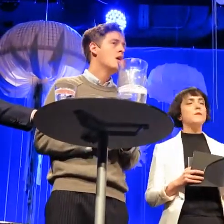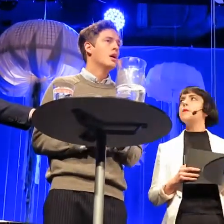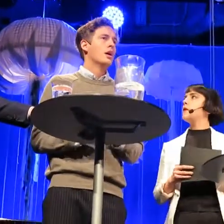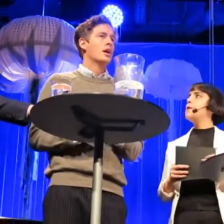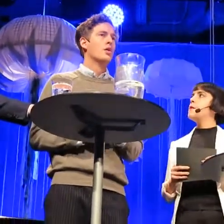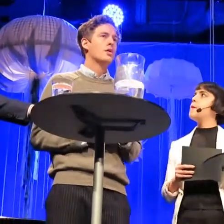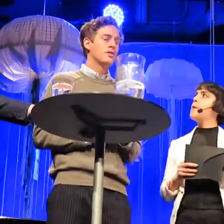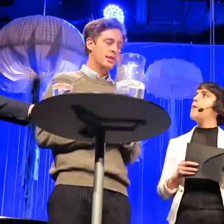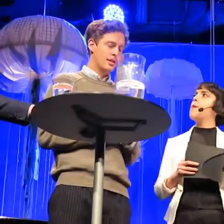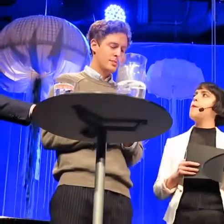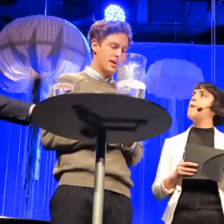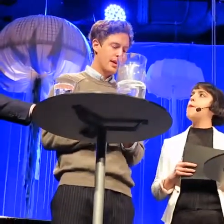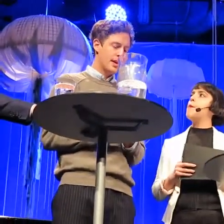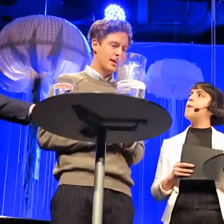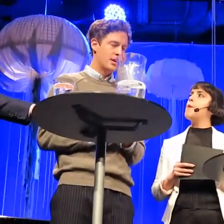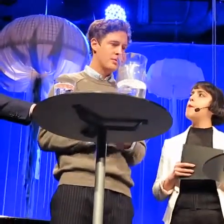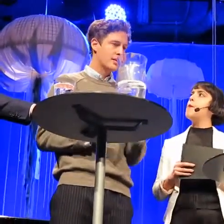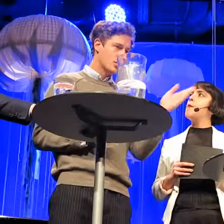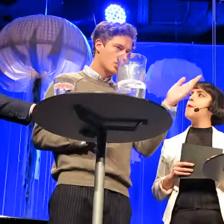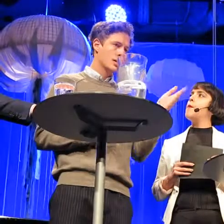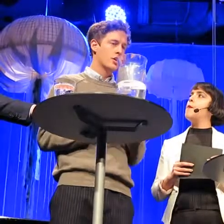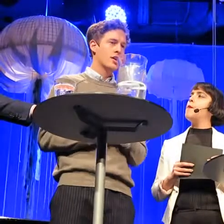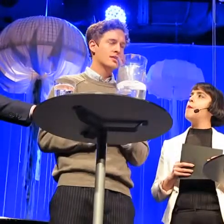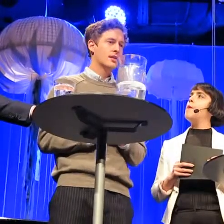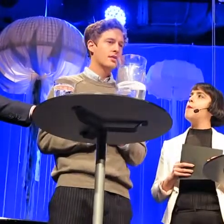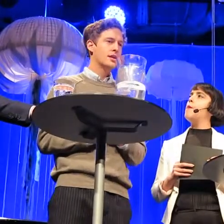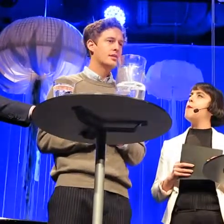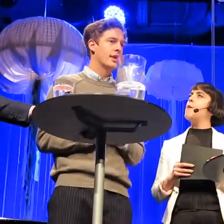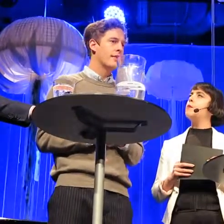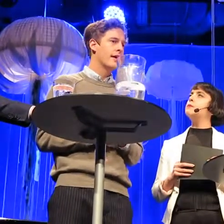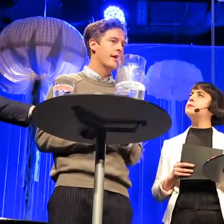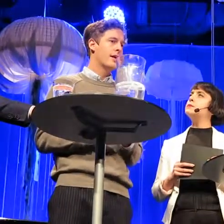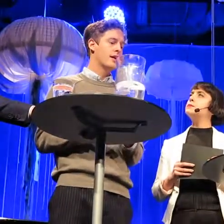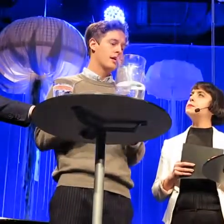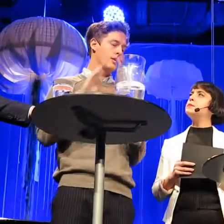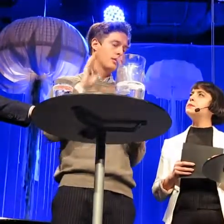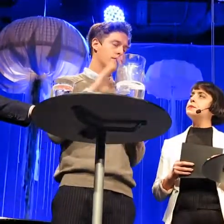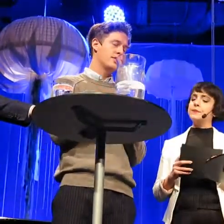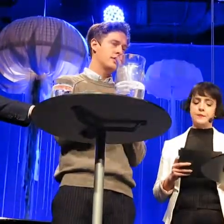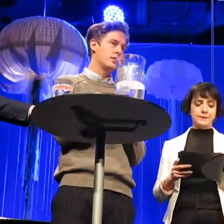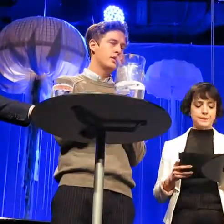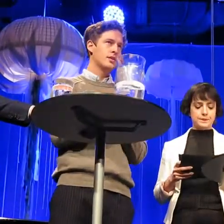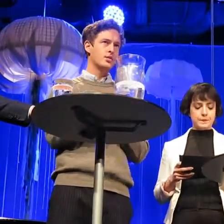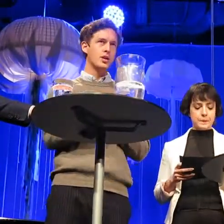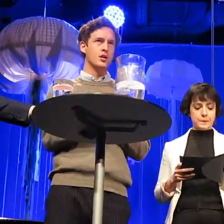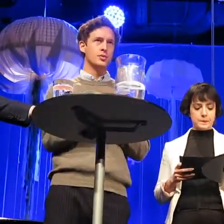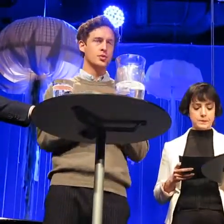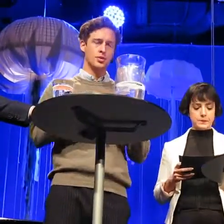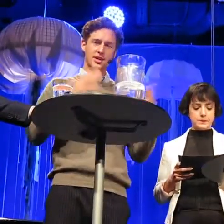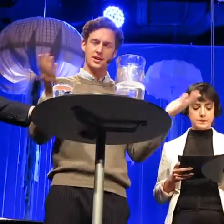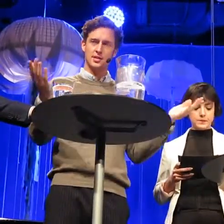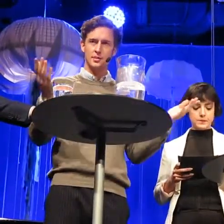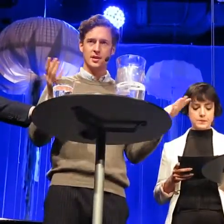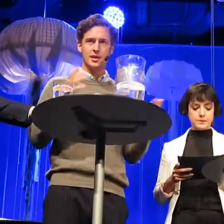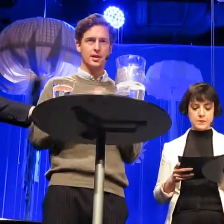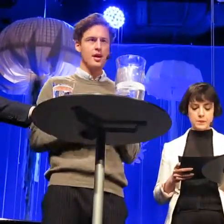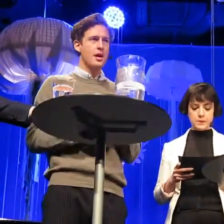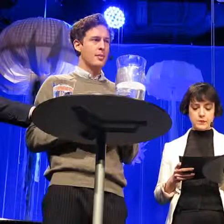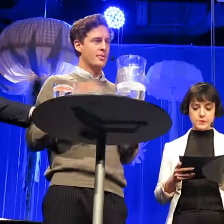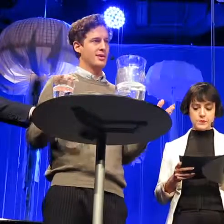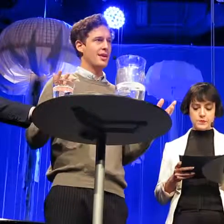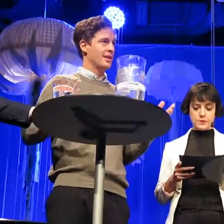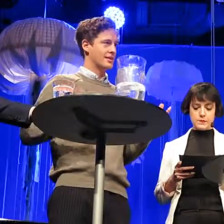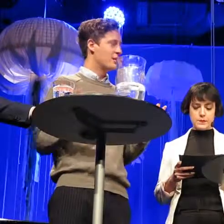har hört? Långsiktiga spelregler, inte minst, och den gröna skatteväxlingen. Vi sitter nu i en energikommission, riksdagens alla